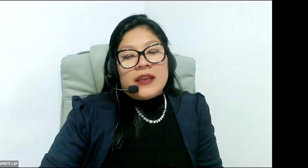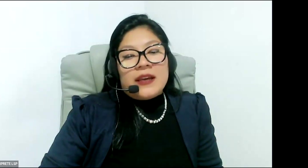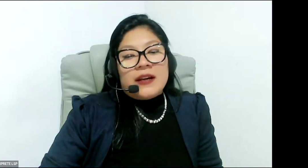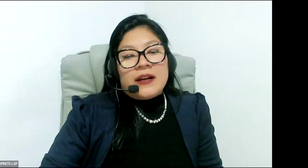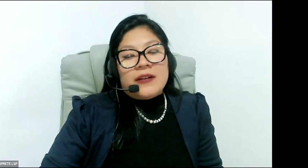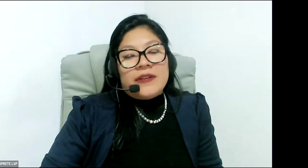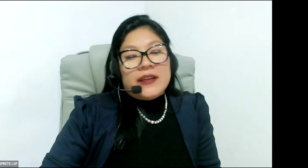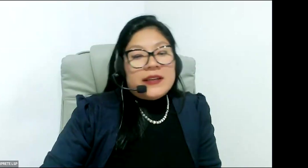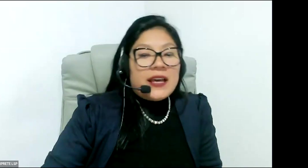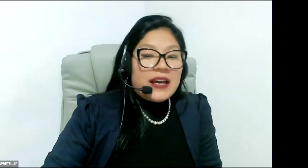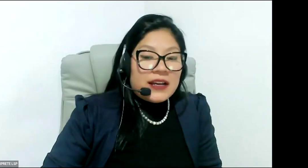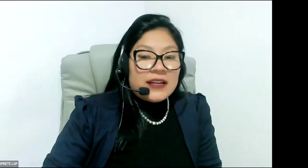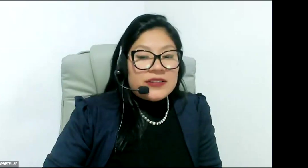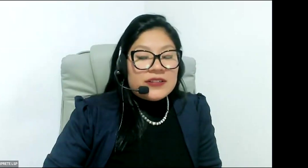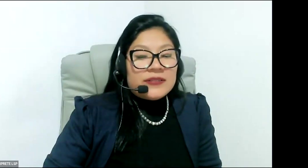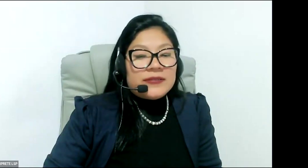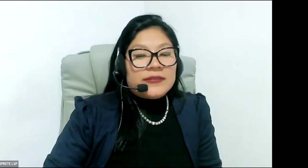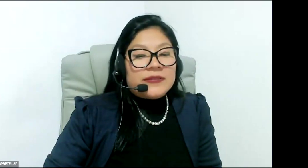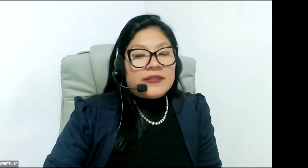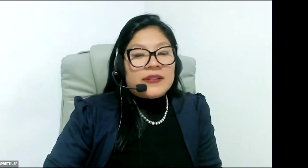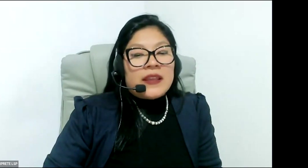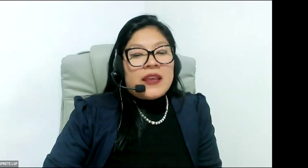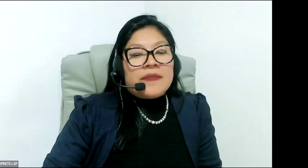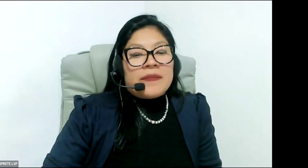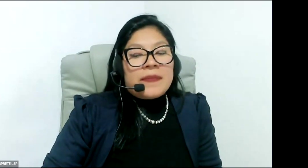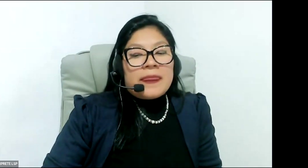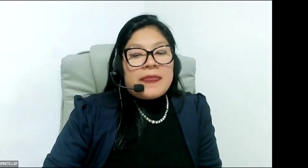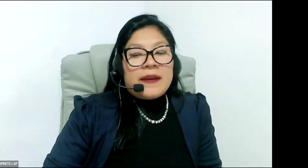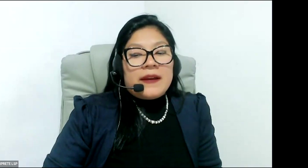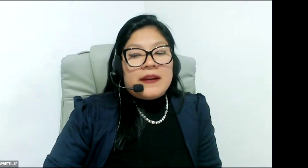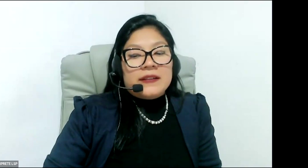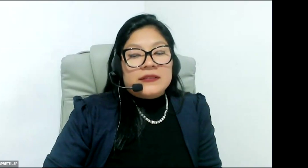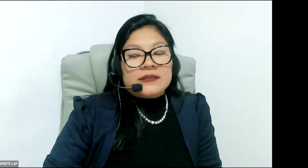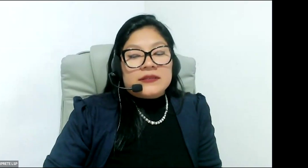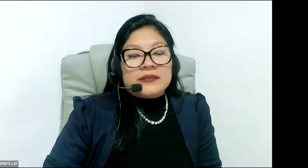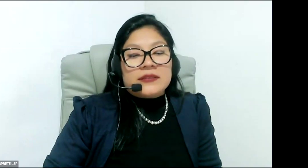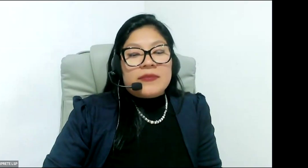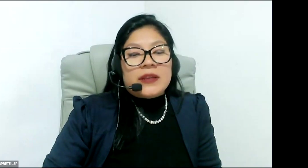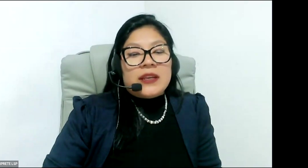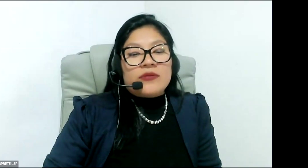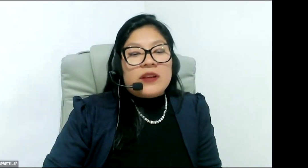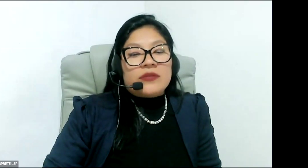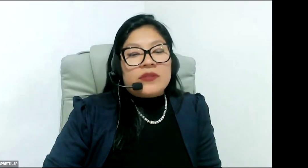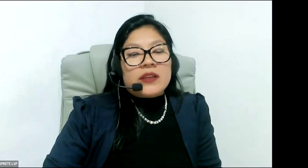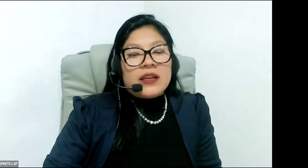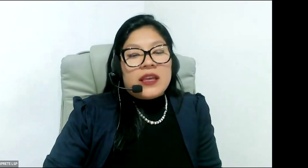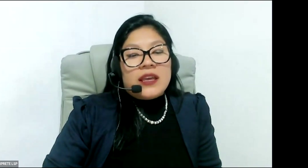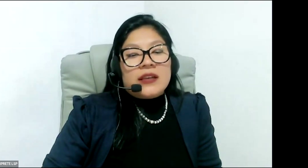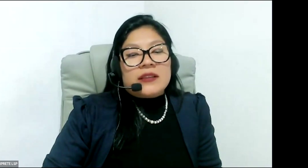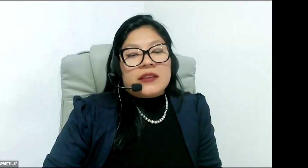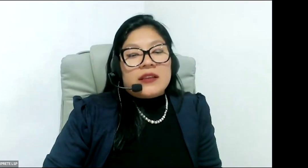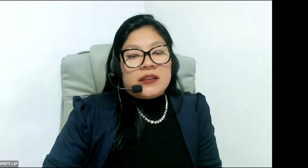mm a ver anash Ajá de manera